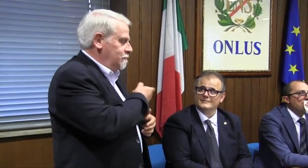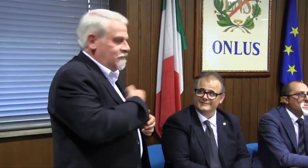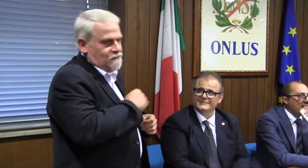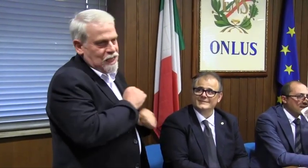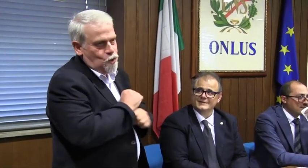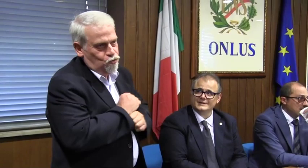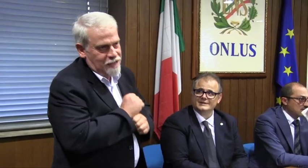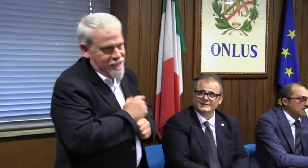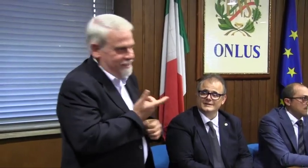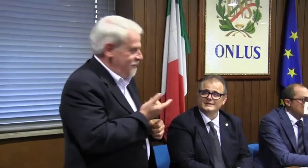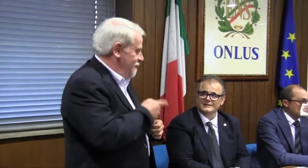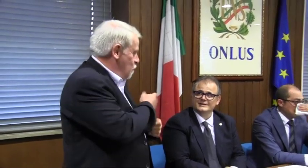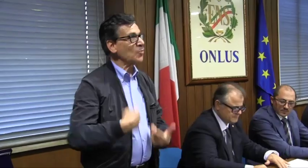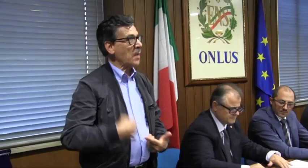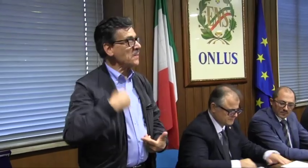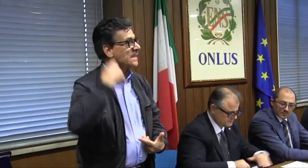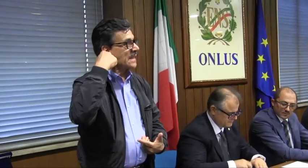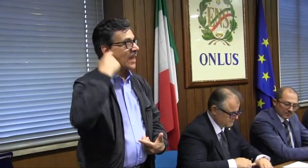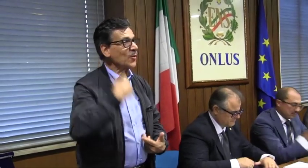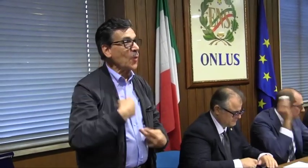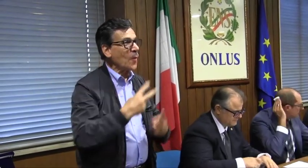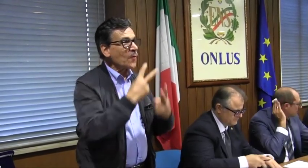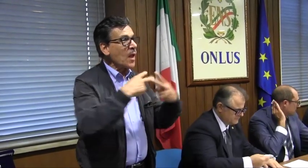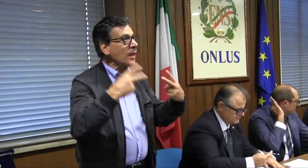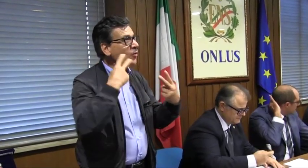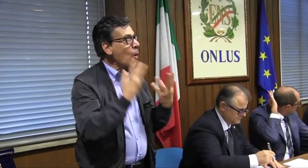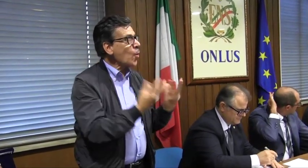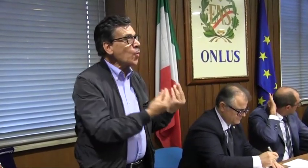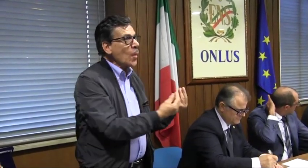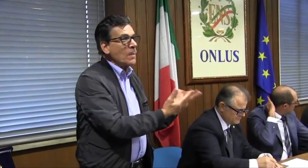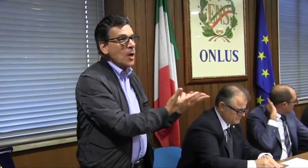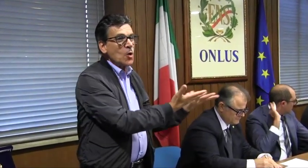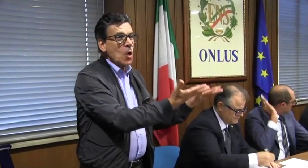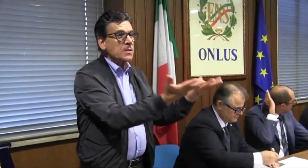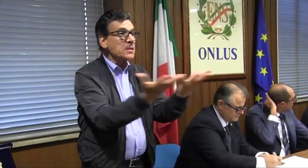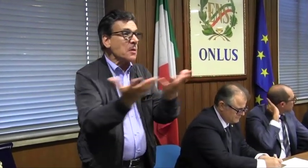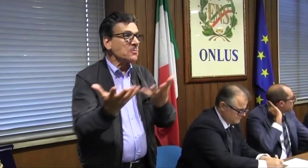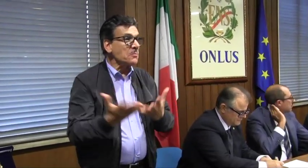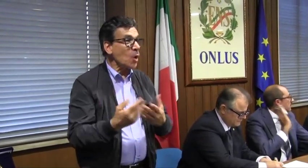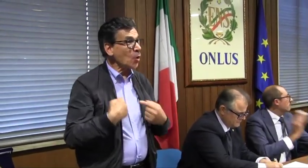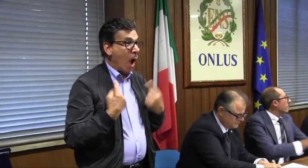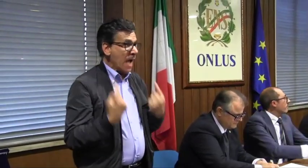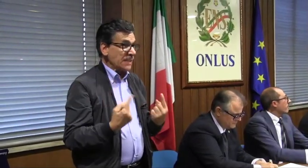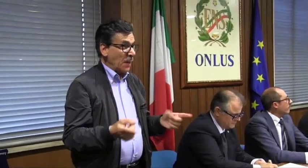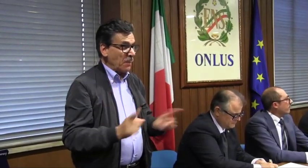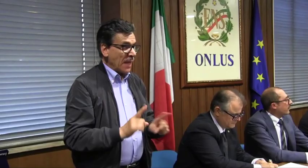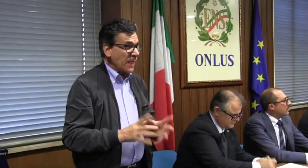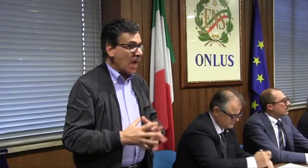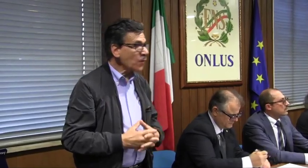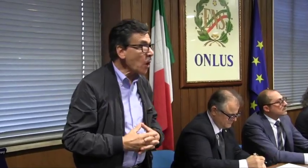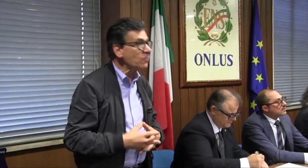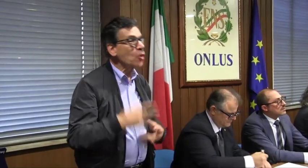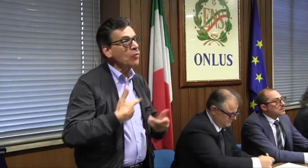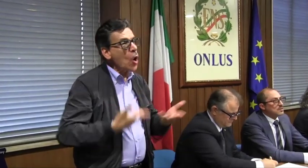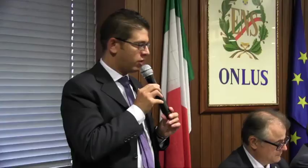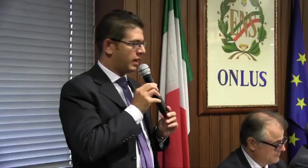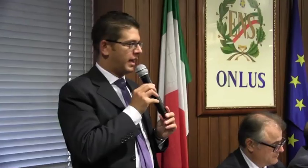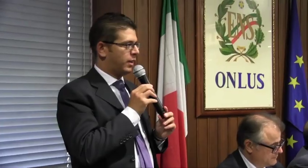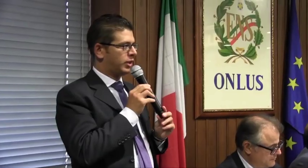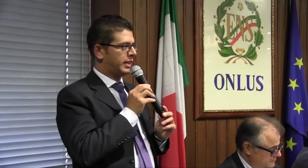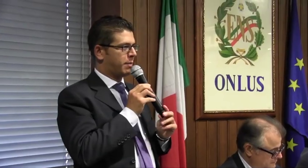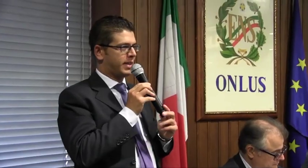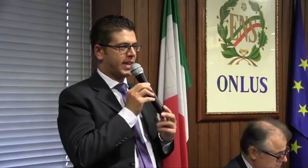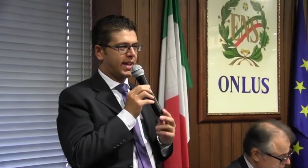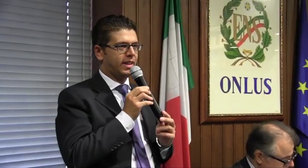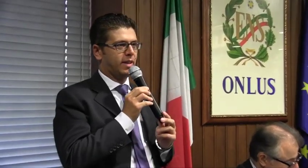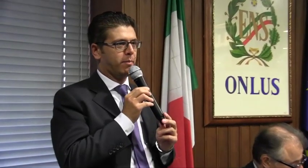tutti insieme con spirito di sacrificio. Io sono già felice a vedervi qua.